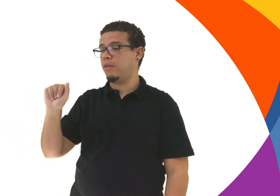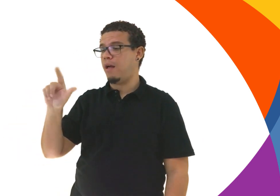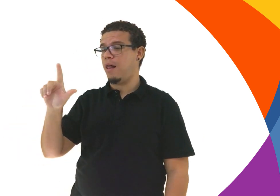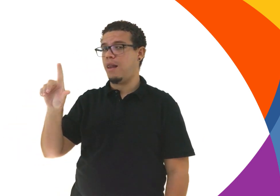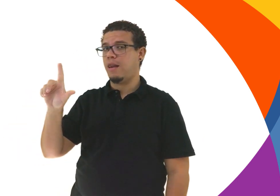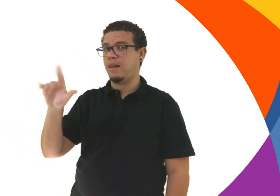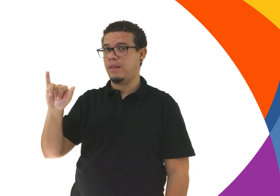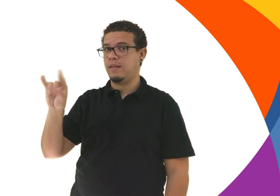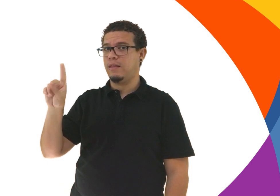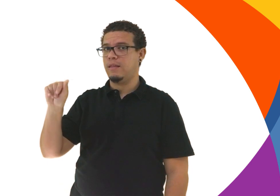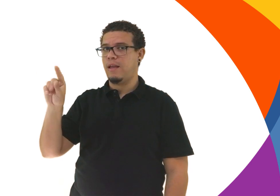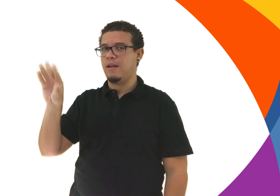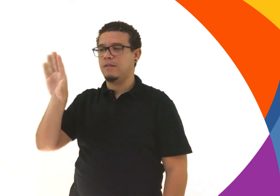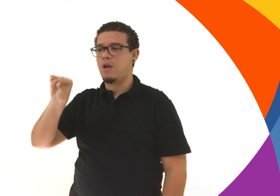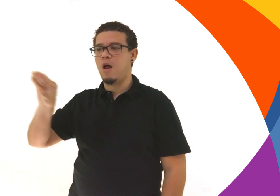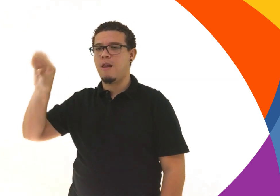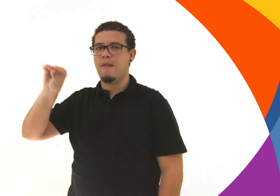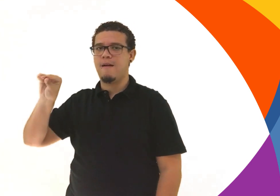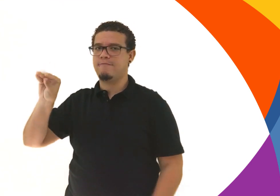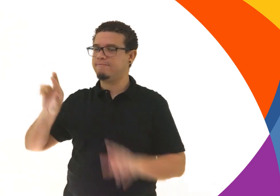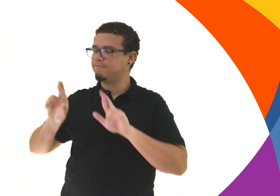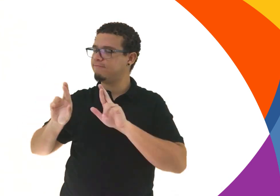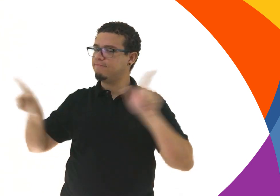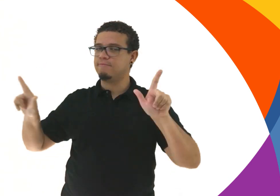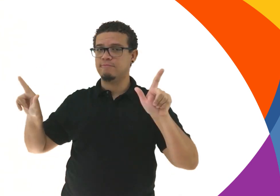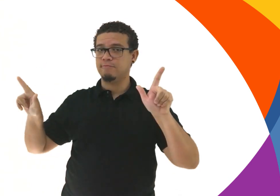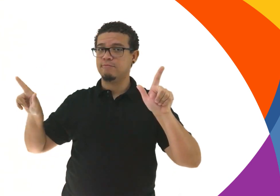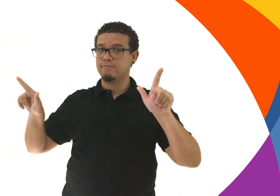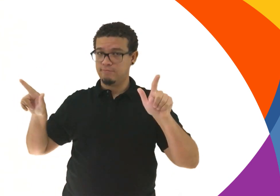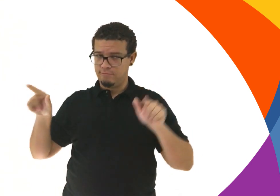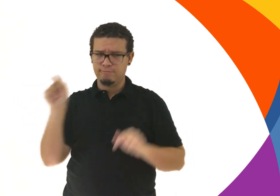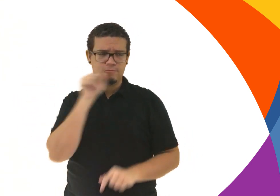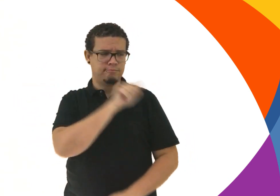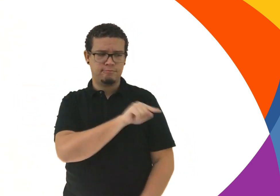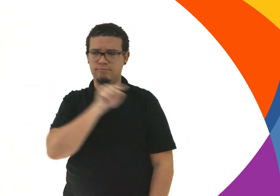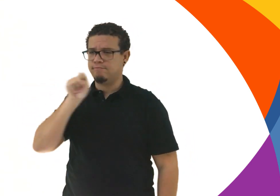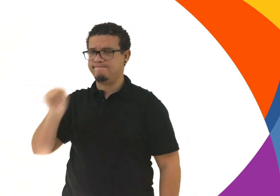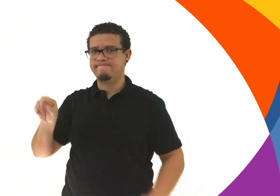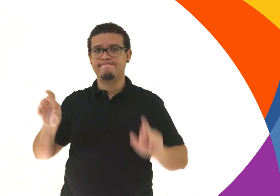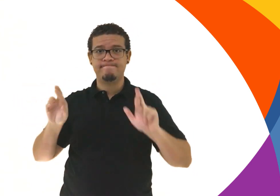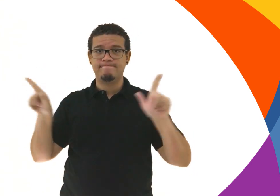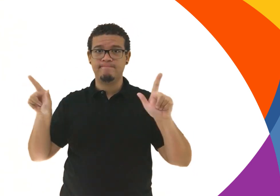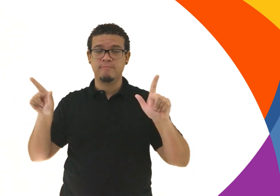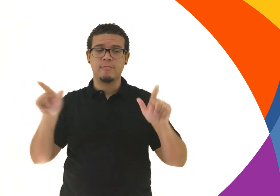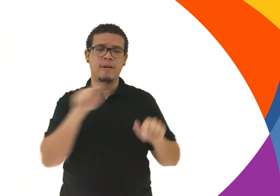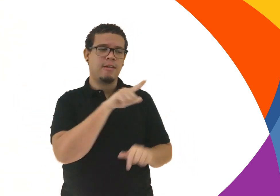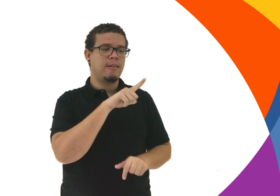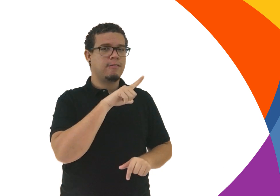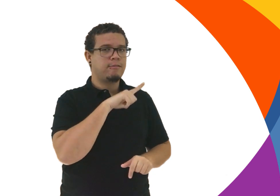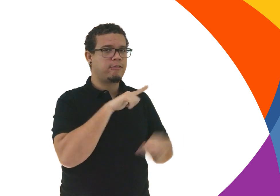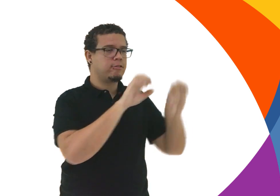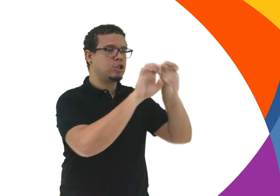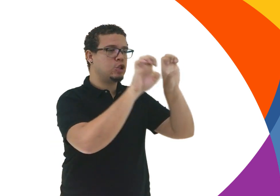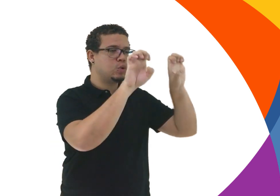Portanto, aqui irei apresentar a diferença da modalidade oral em relação à modalidade